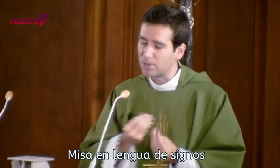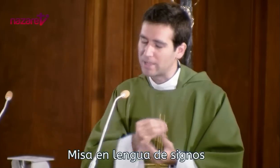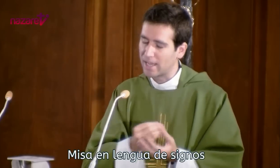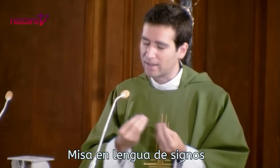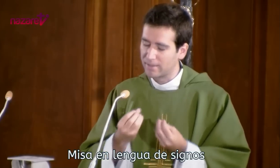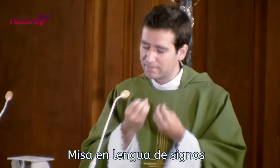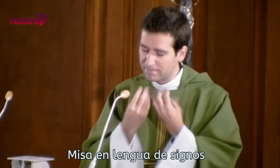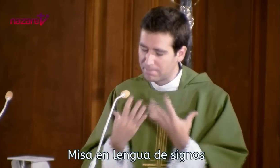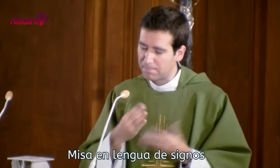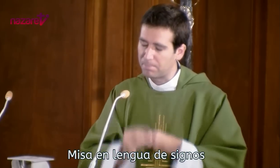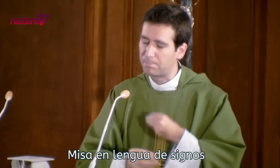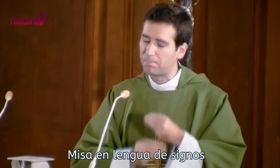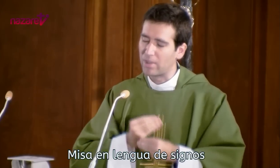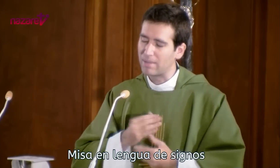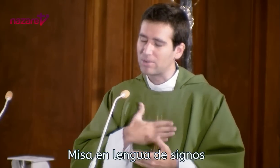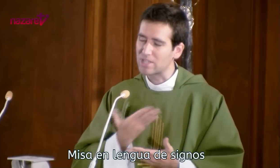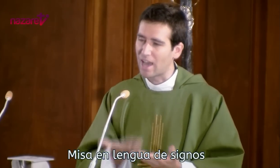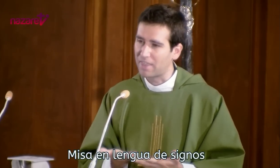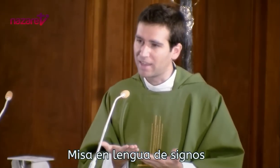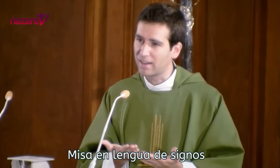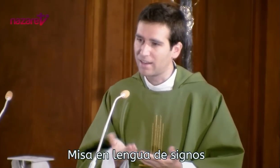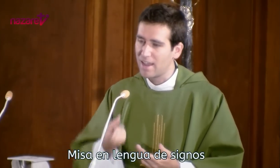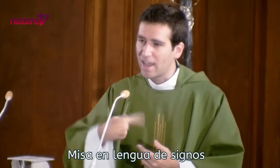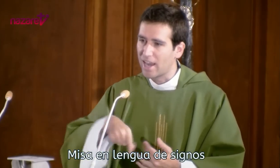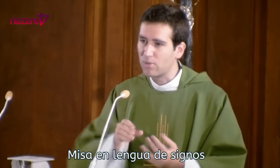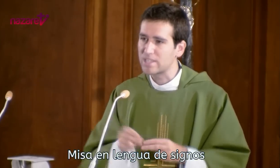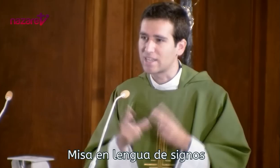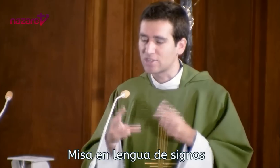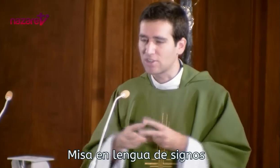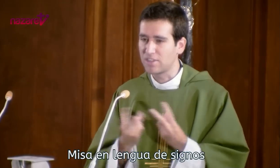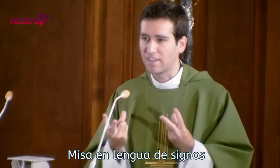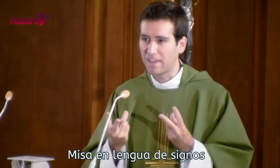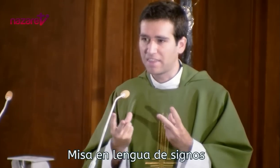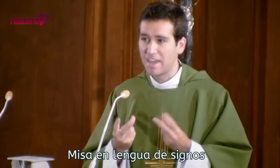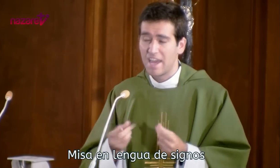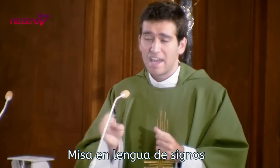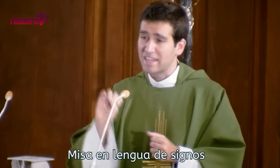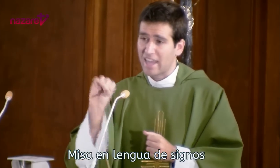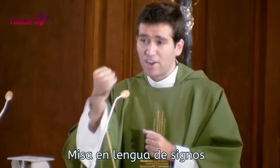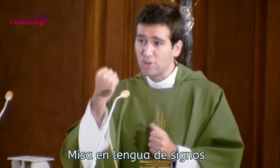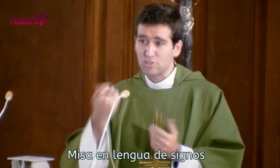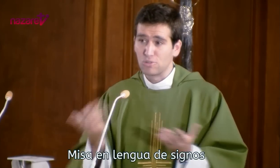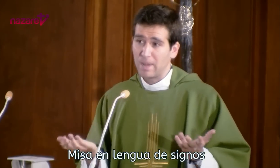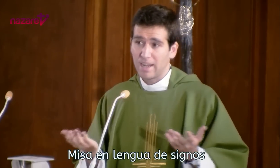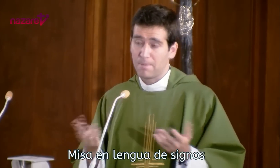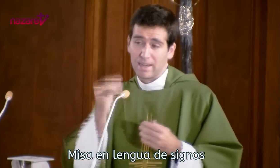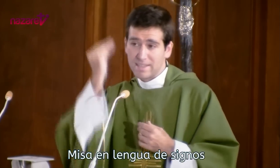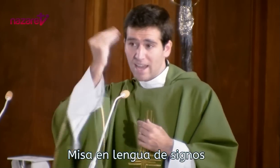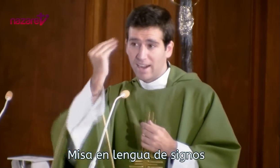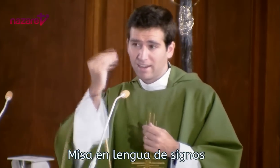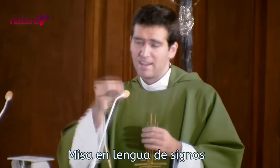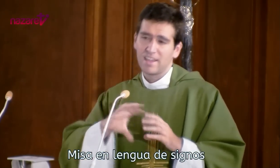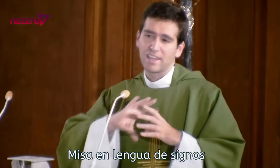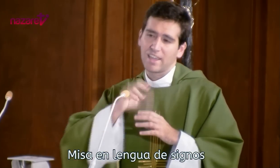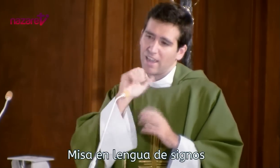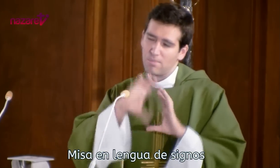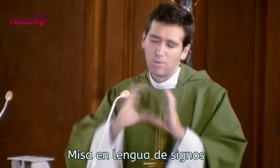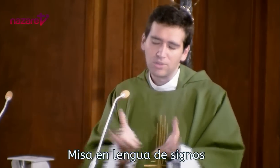bien podemos hacer en nuestra sociedad, que no nos supere pensar que el mundo